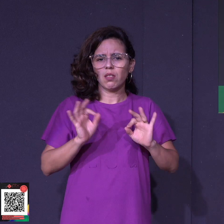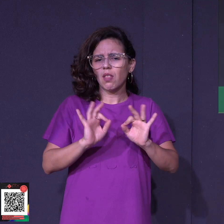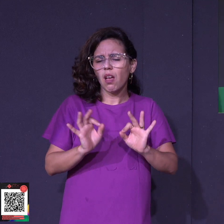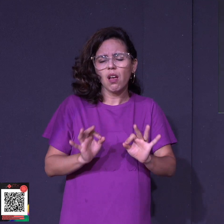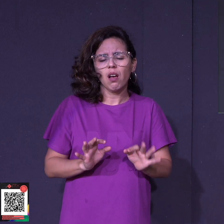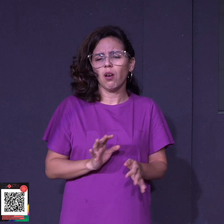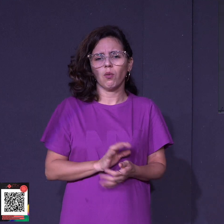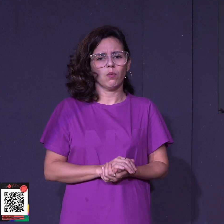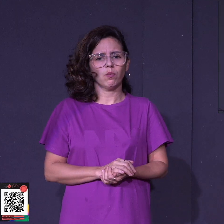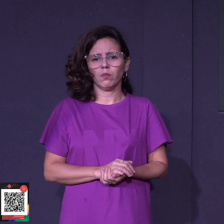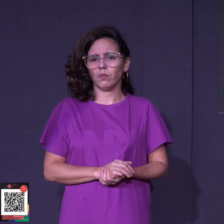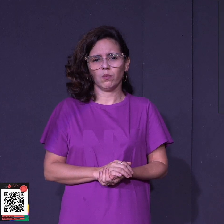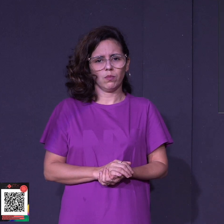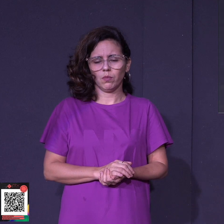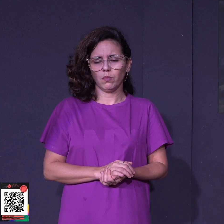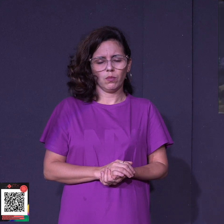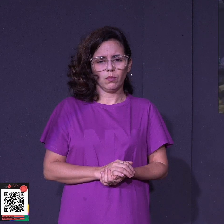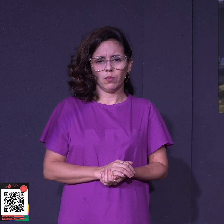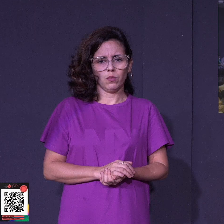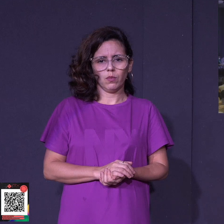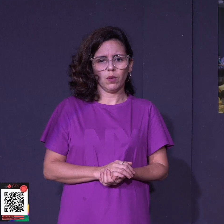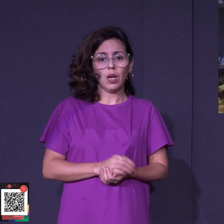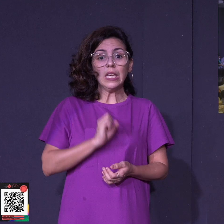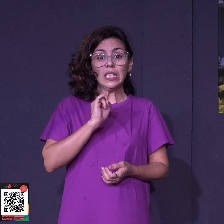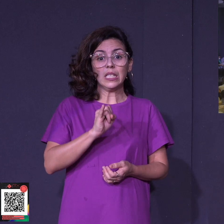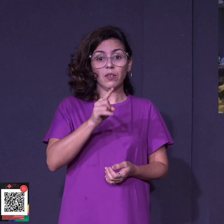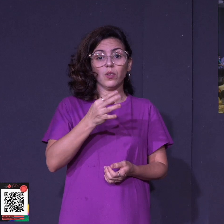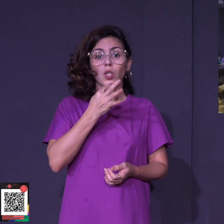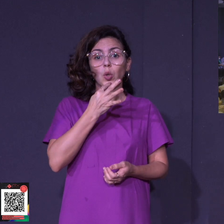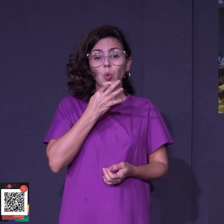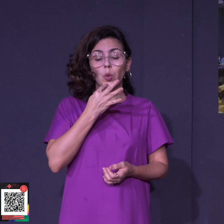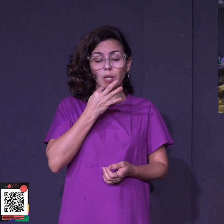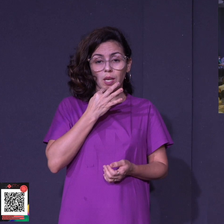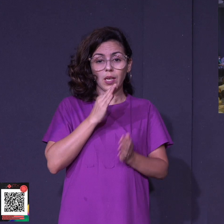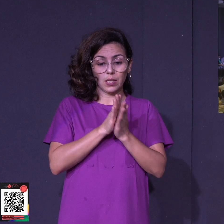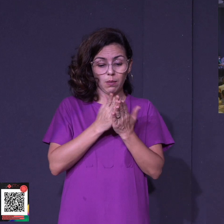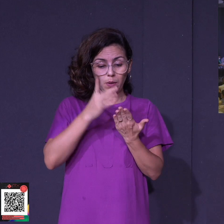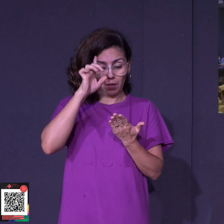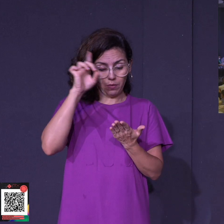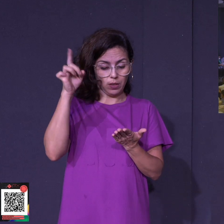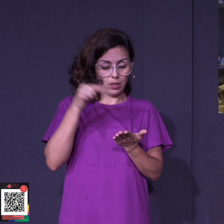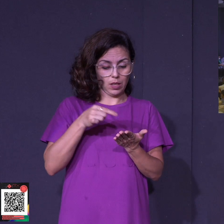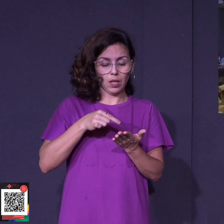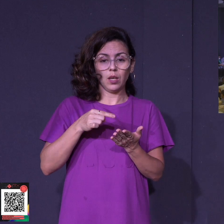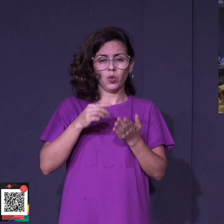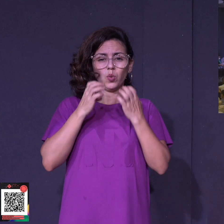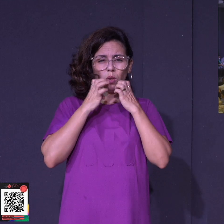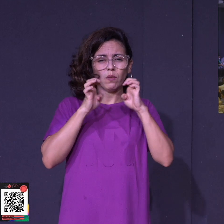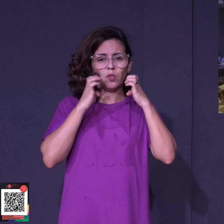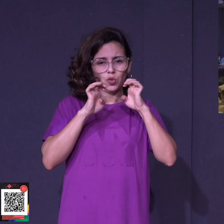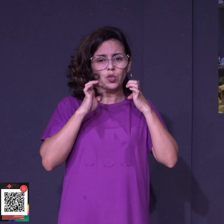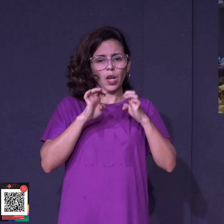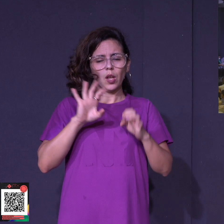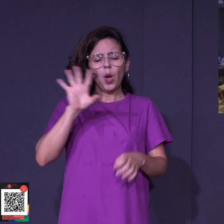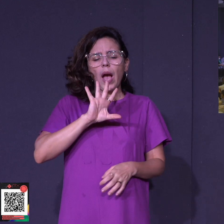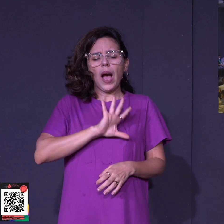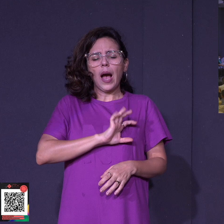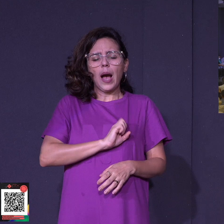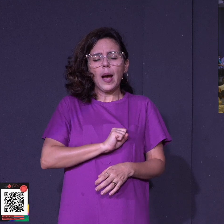coisas. Quem conhece o Evangelho ama pessoas, usa